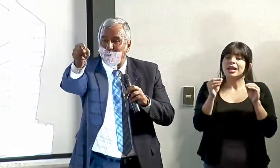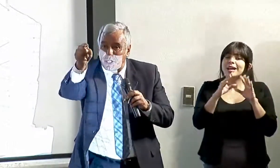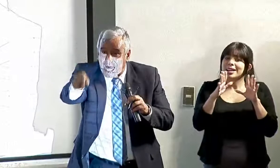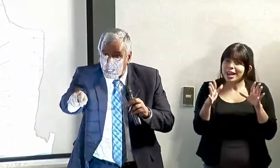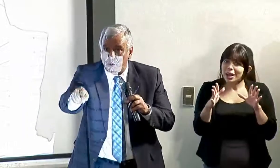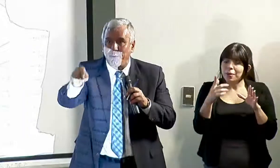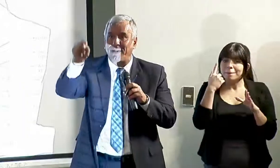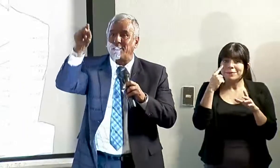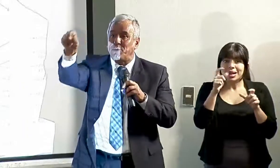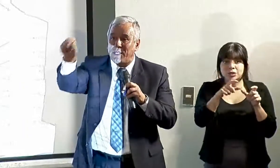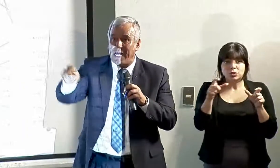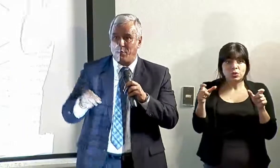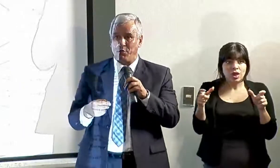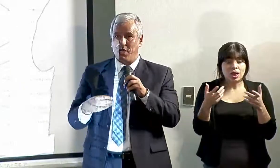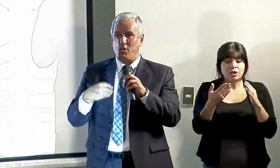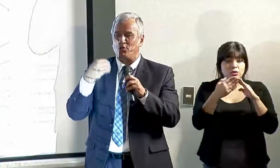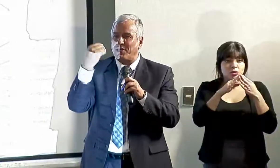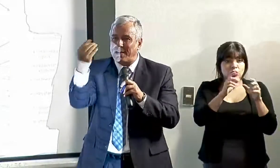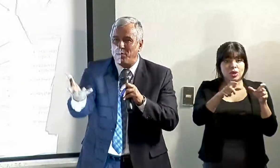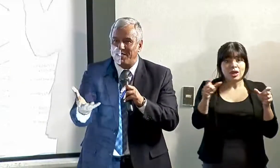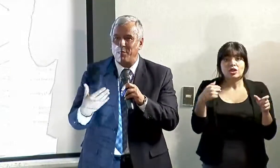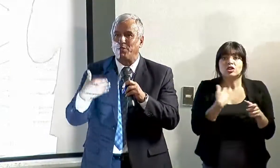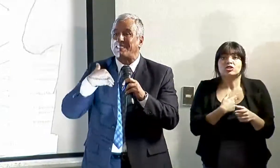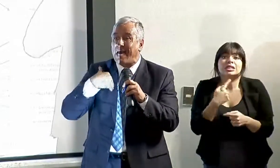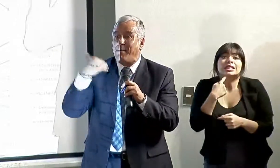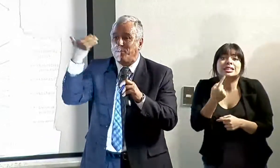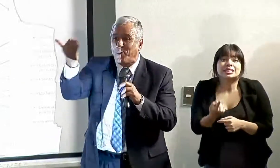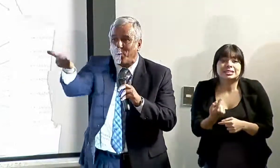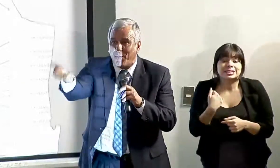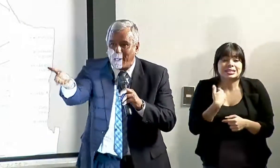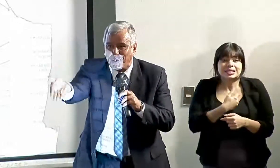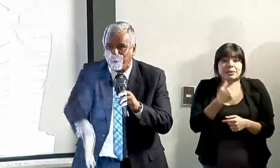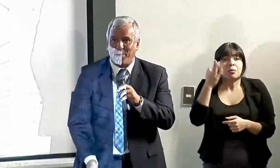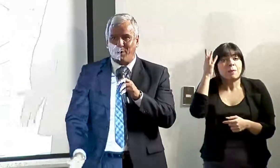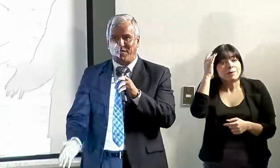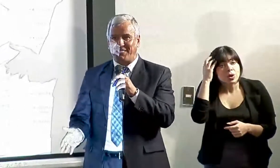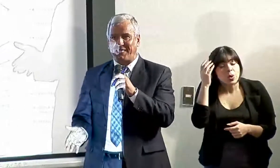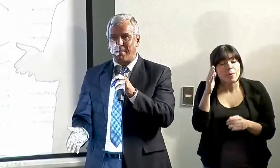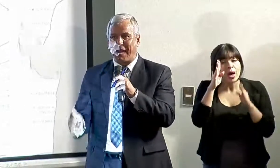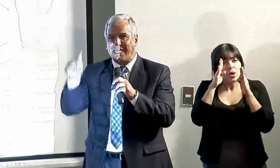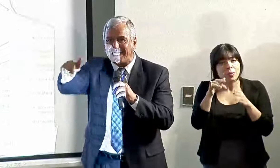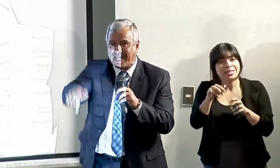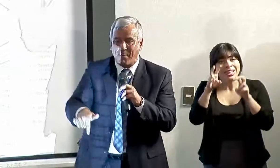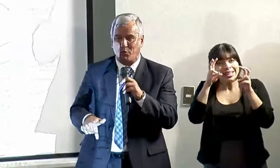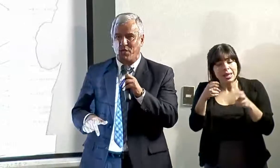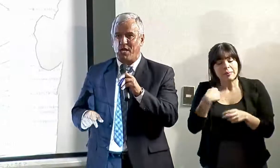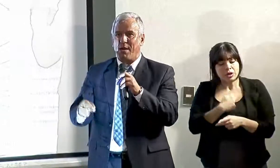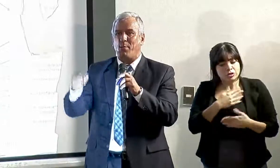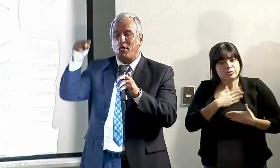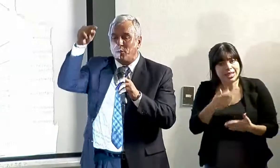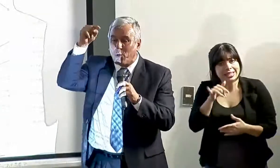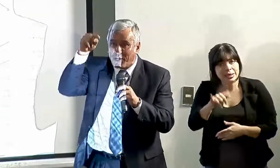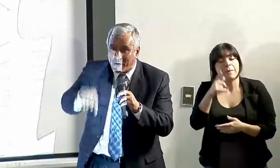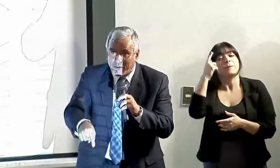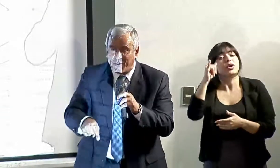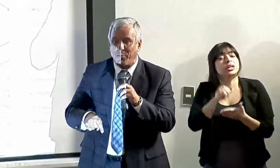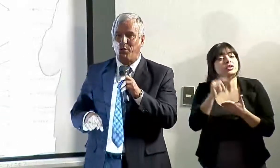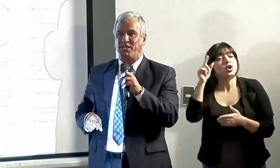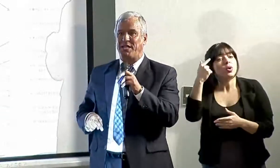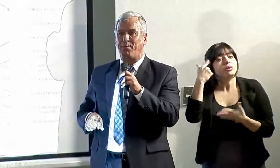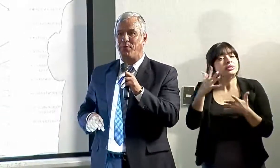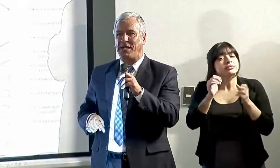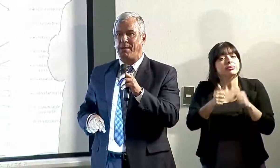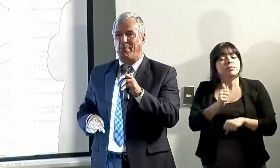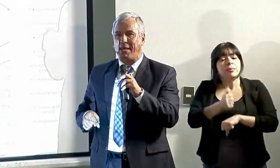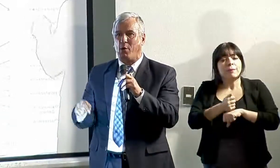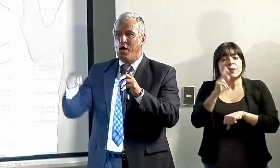que para el ciudadano, nosotros estamos diciendo, estamos preocupados y ocupados en este tema, ahí estamos. Por eso el gobierno definió